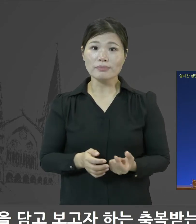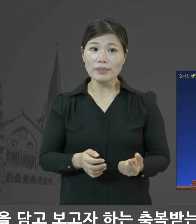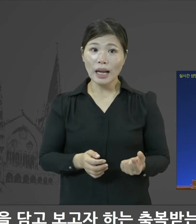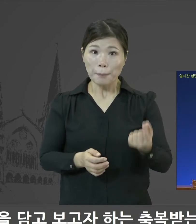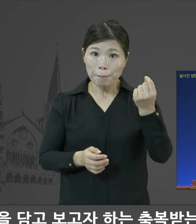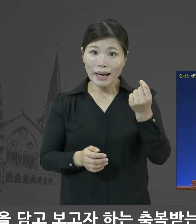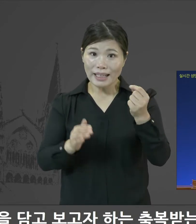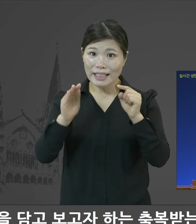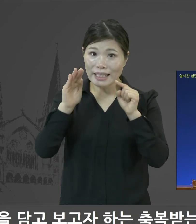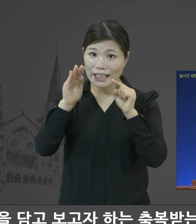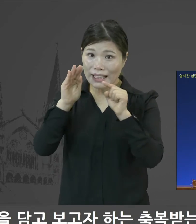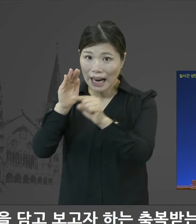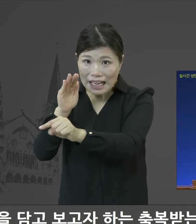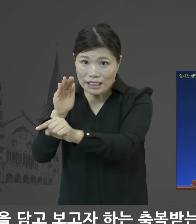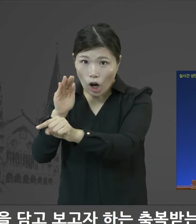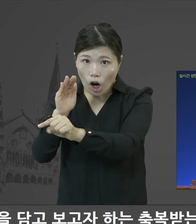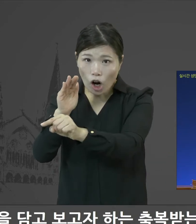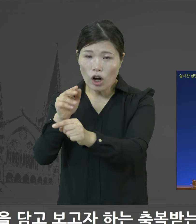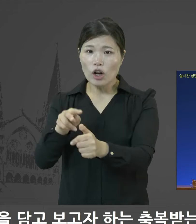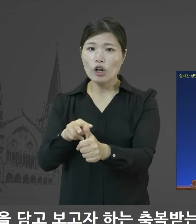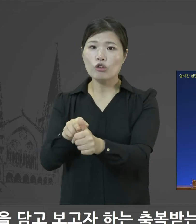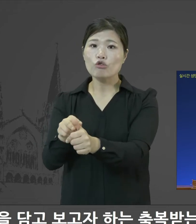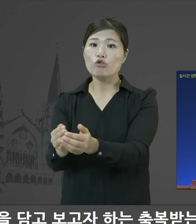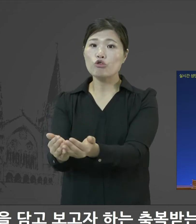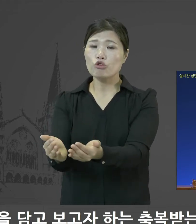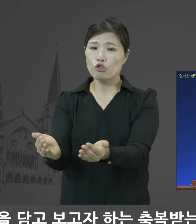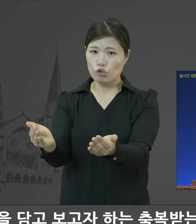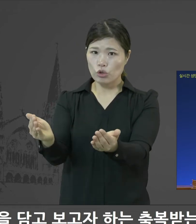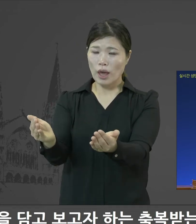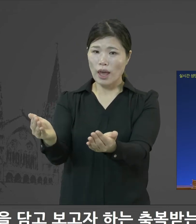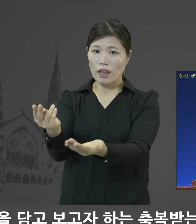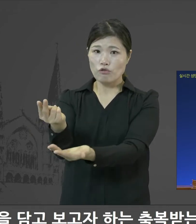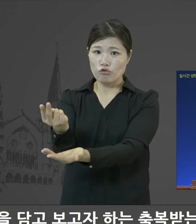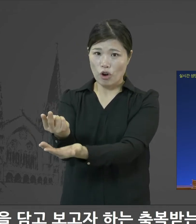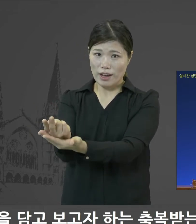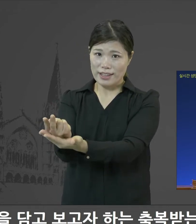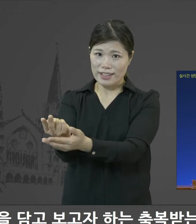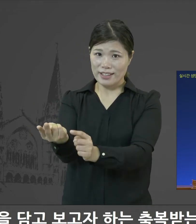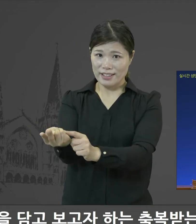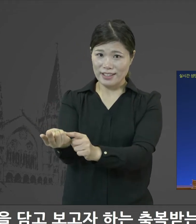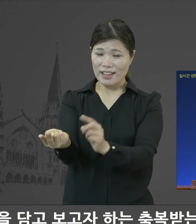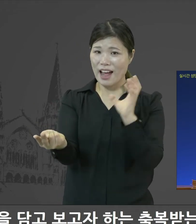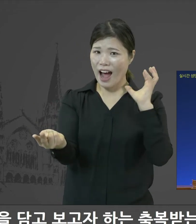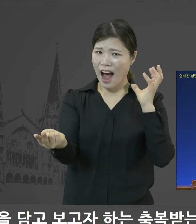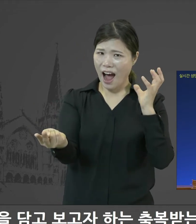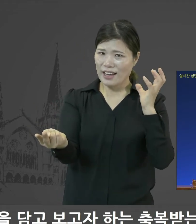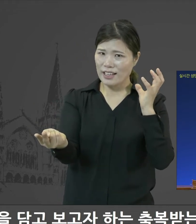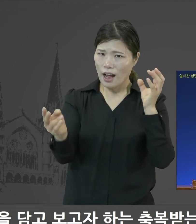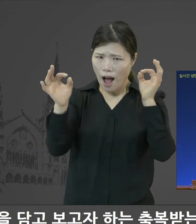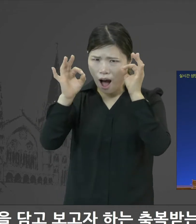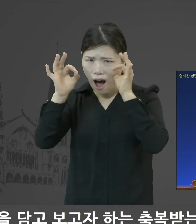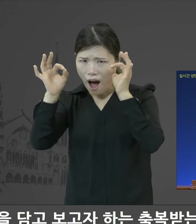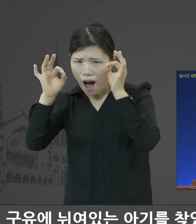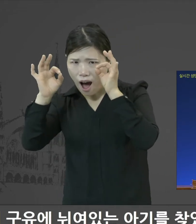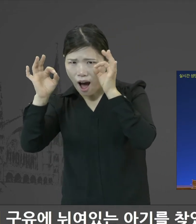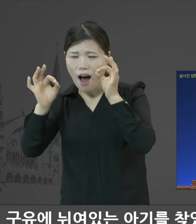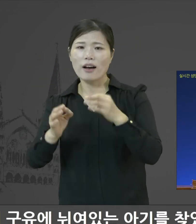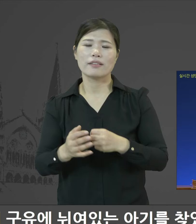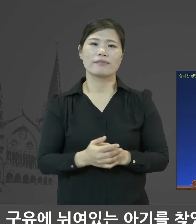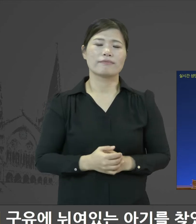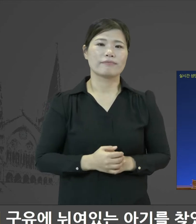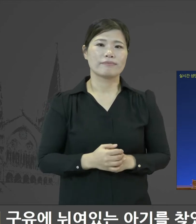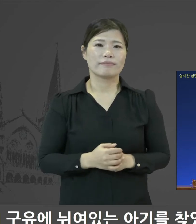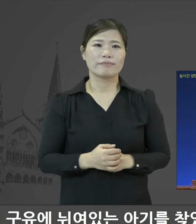빨리 가서 구유에 뉘어 있는 아기를 찾았습니다. 이